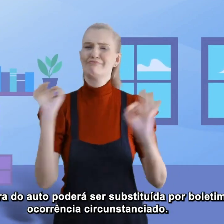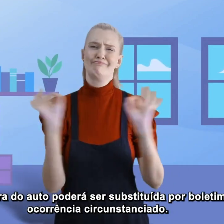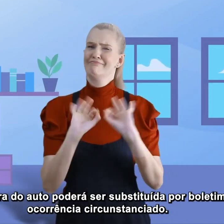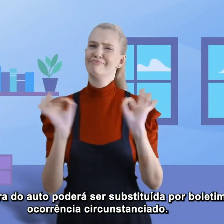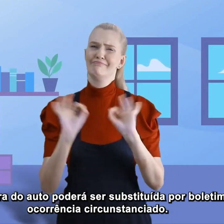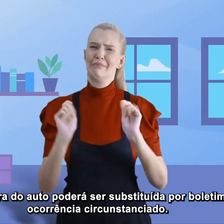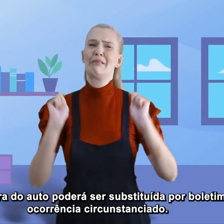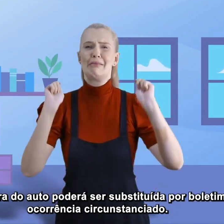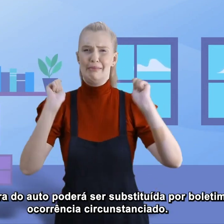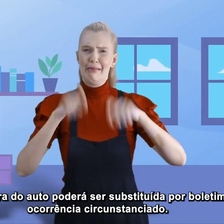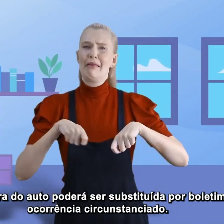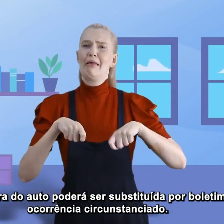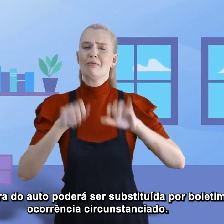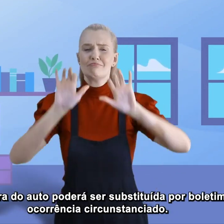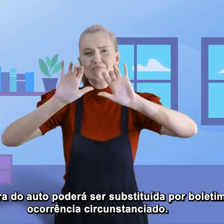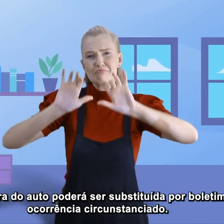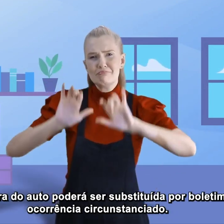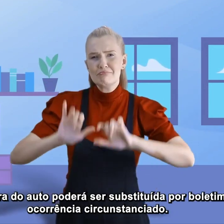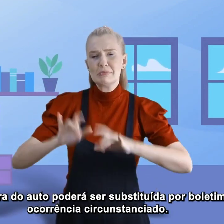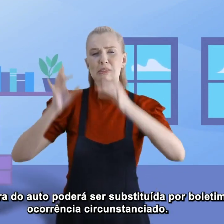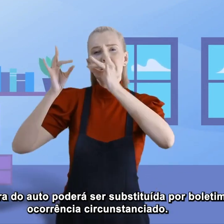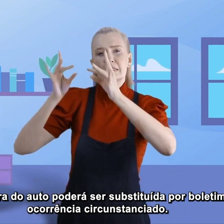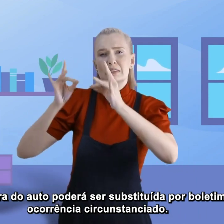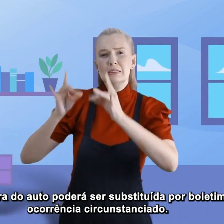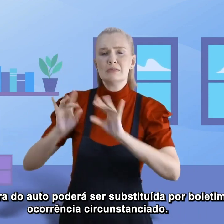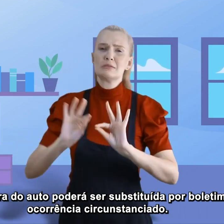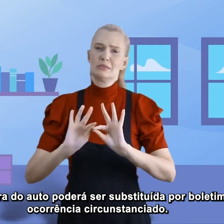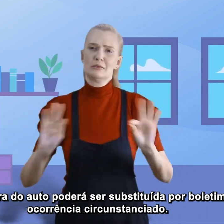ser substituída por boletim de ocorrência circunstanciado.